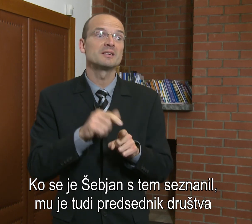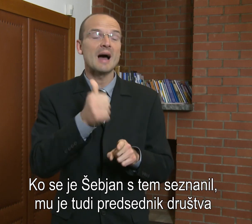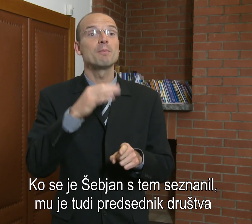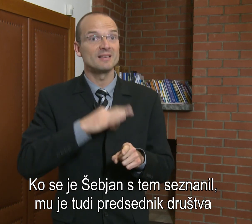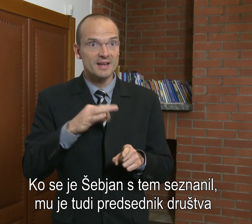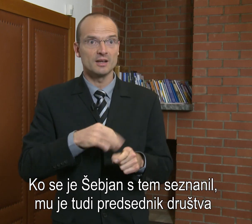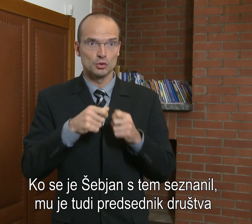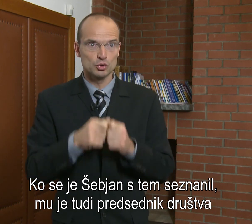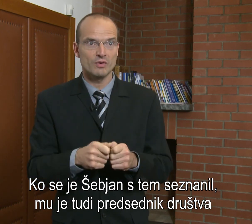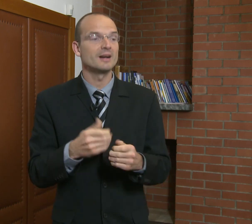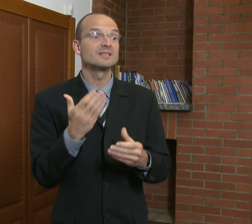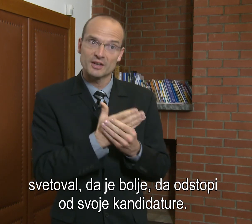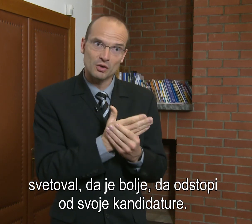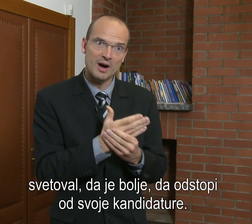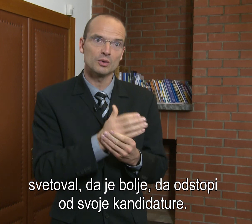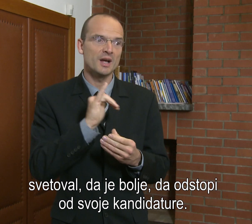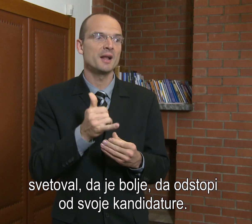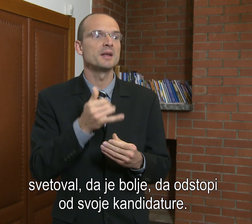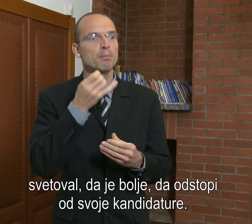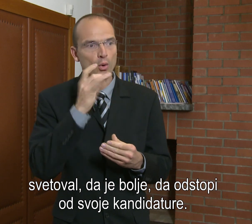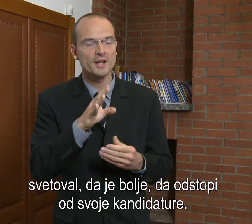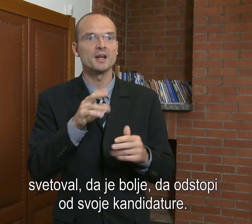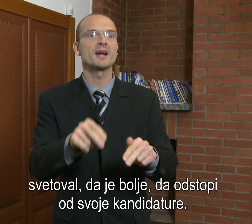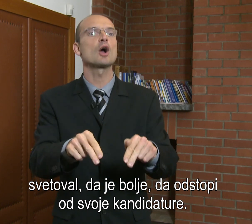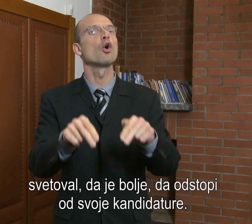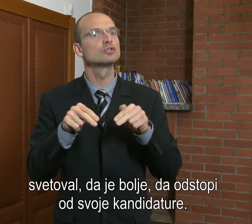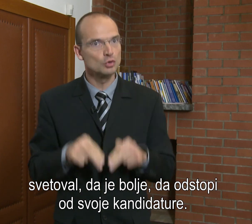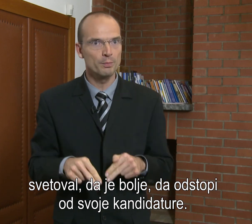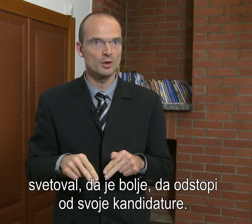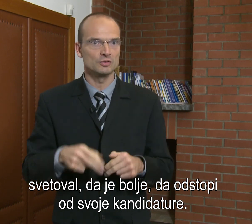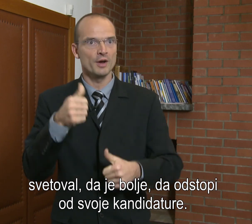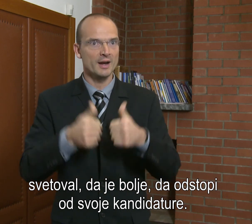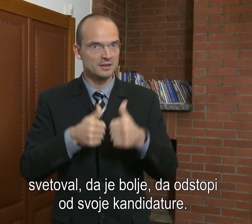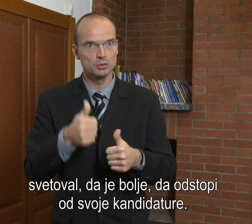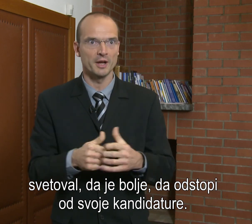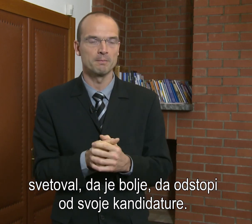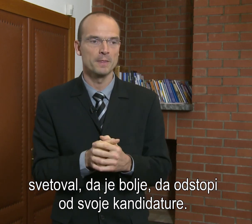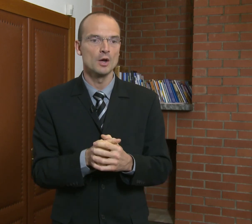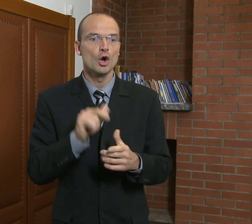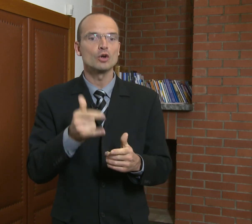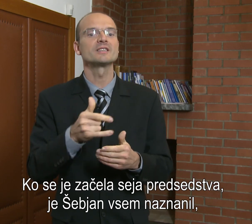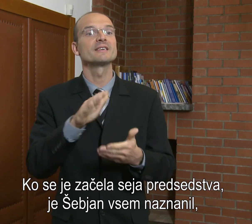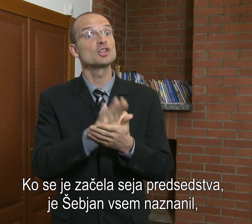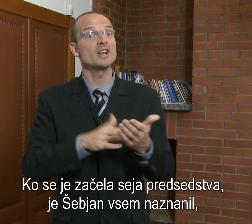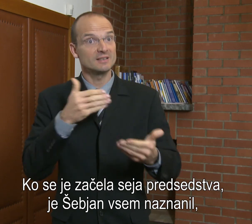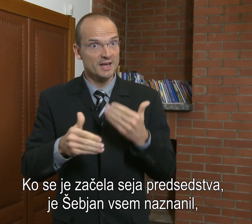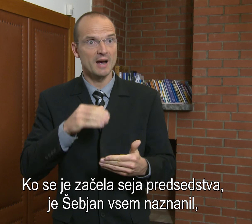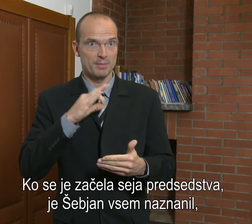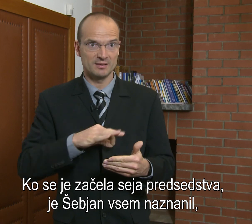sam predsednik društva svetoval, da je bolje, da nekako odstopi od svoje kandidature. Ko se je začela seja